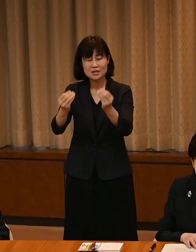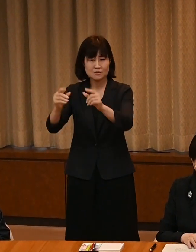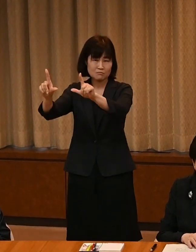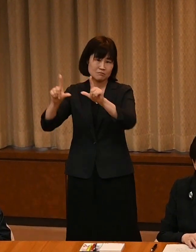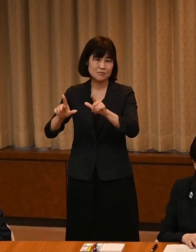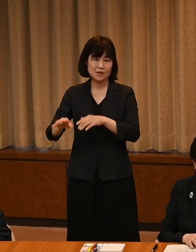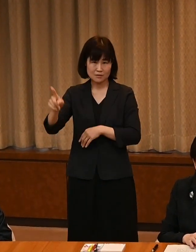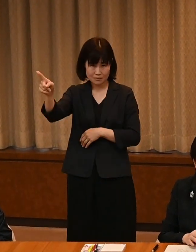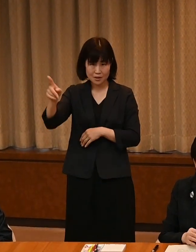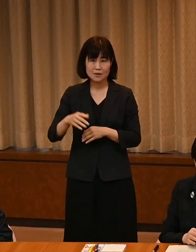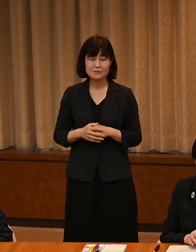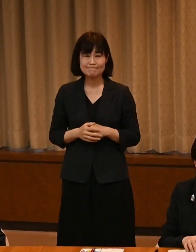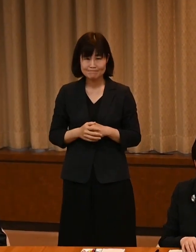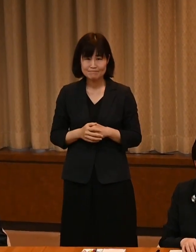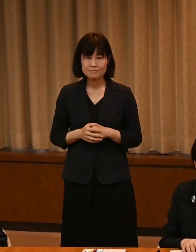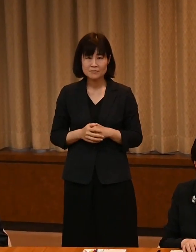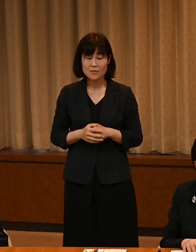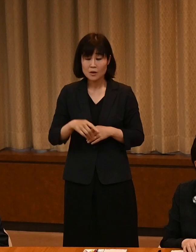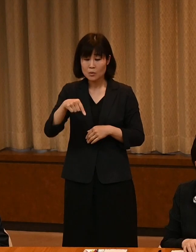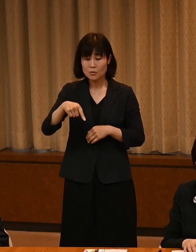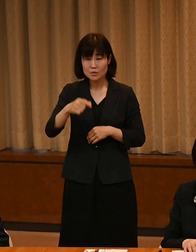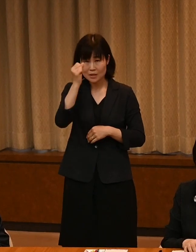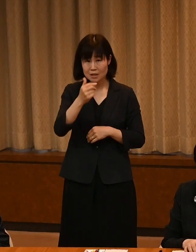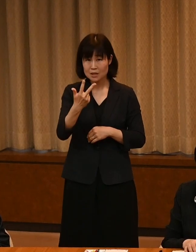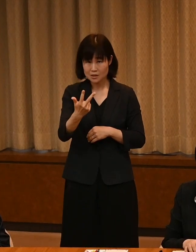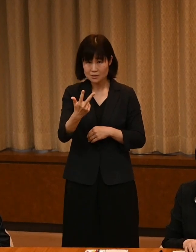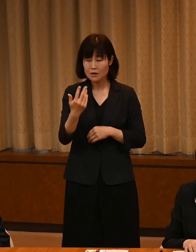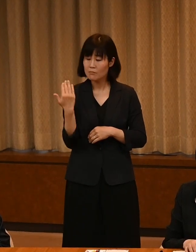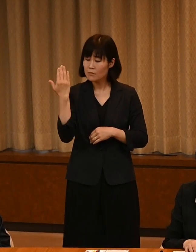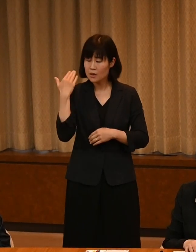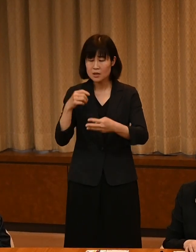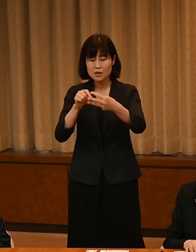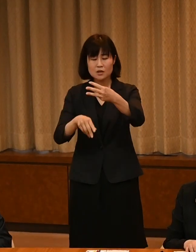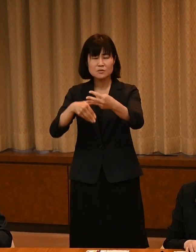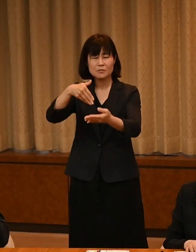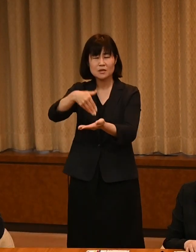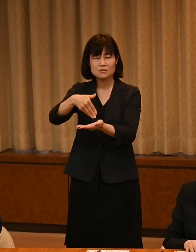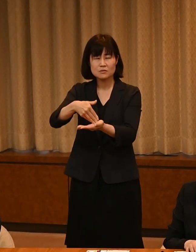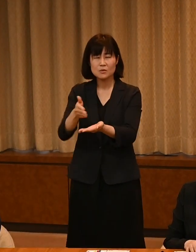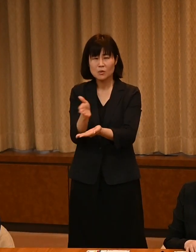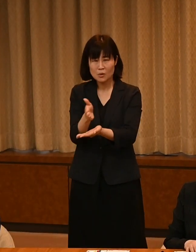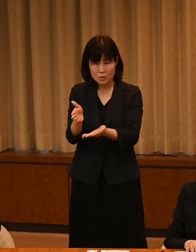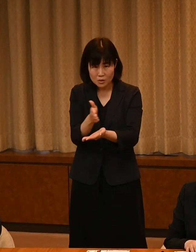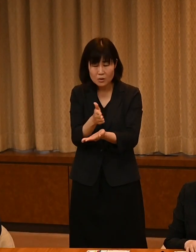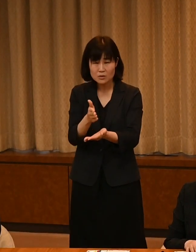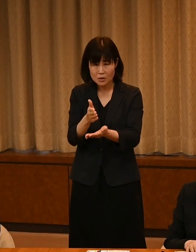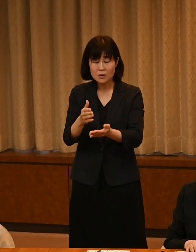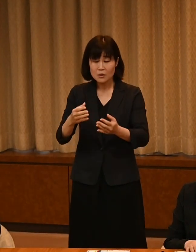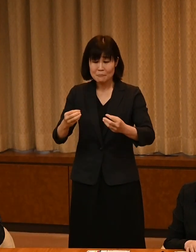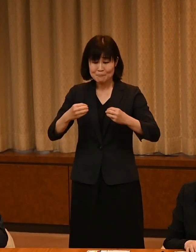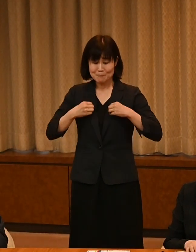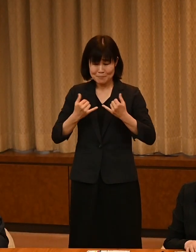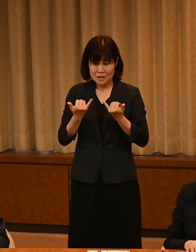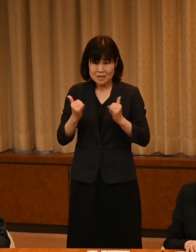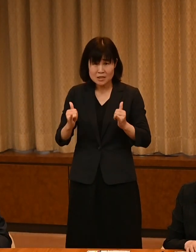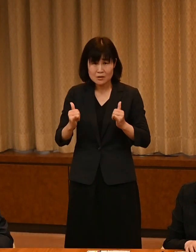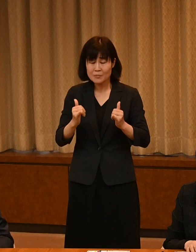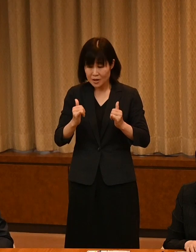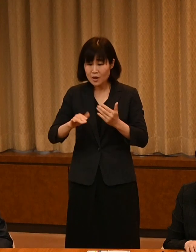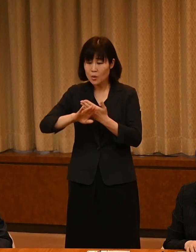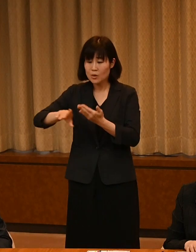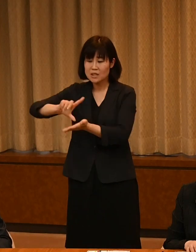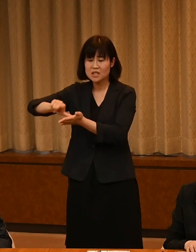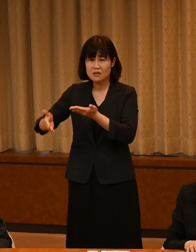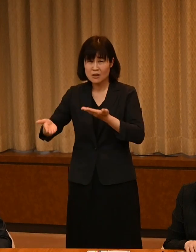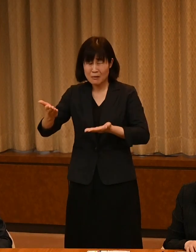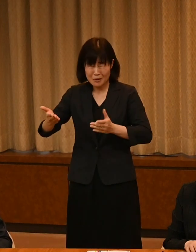3月の下旬、人口10万人あたりの新規感染者数が全国的にも突出した極めて高